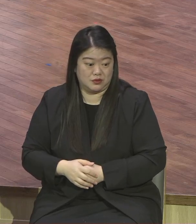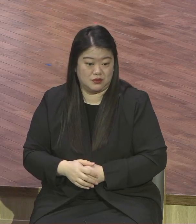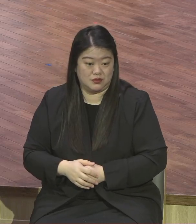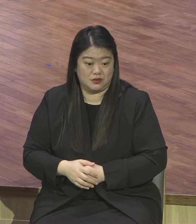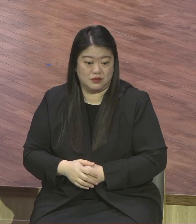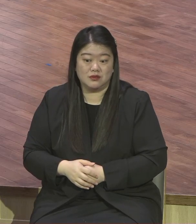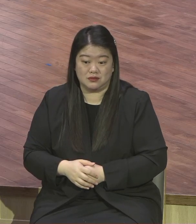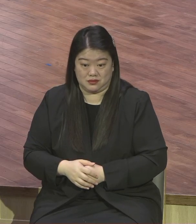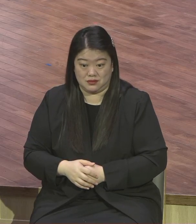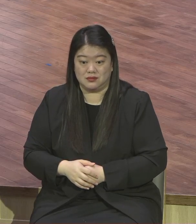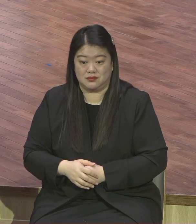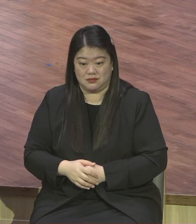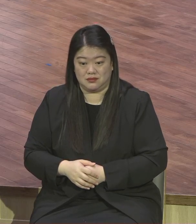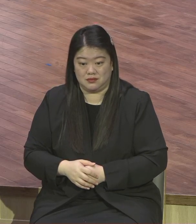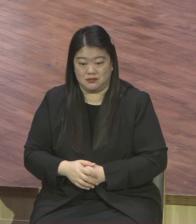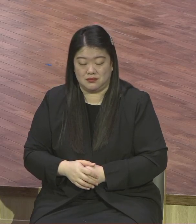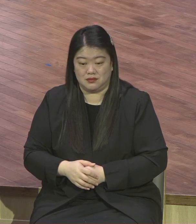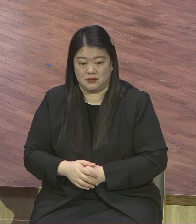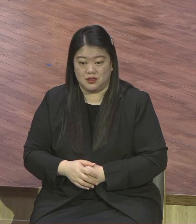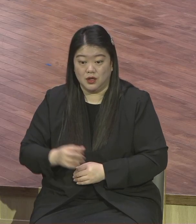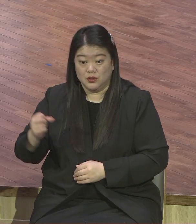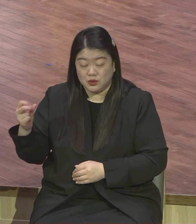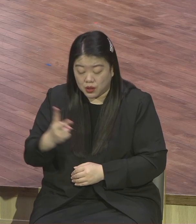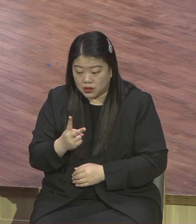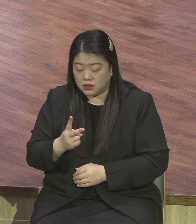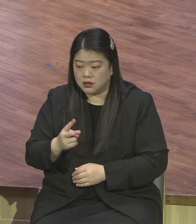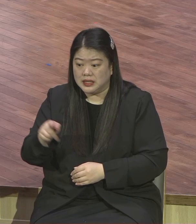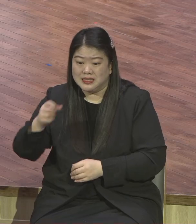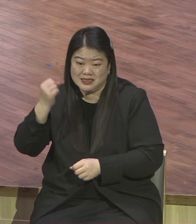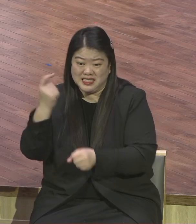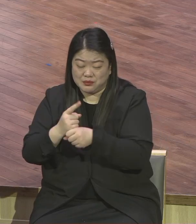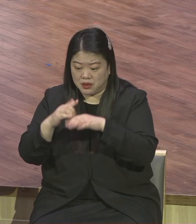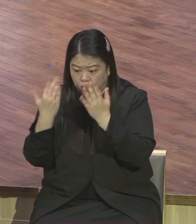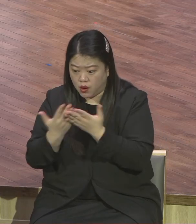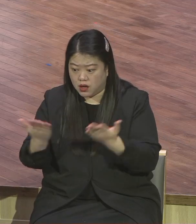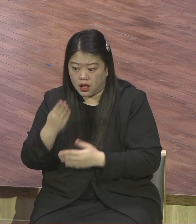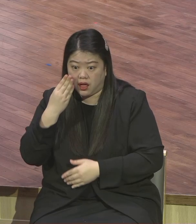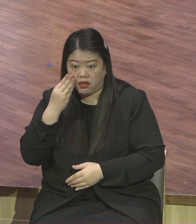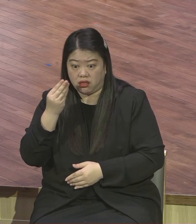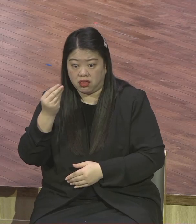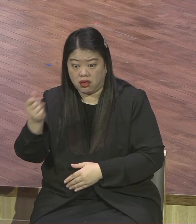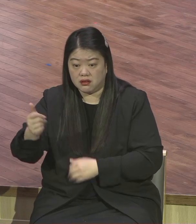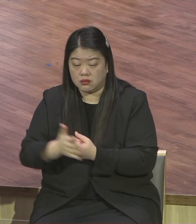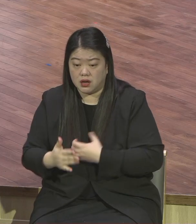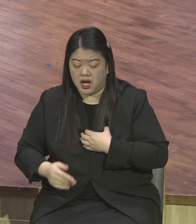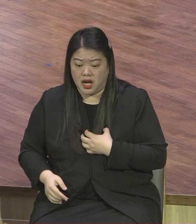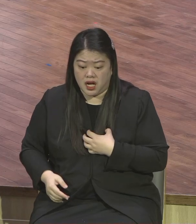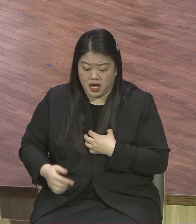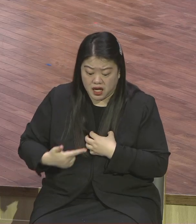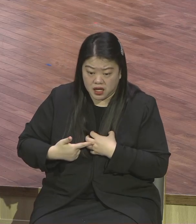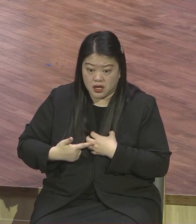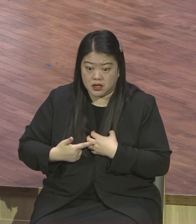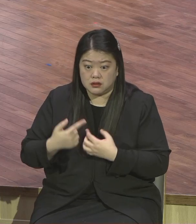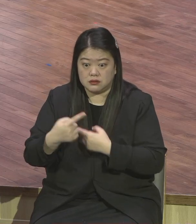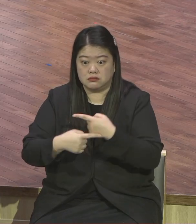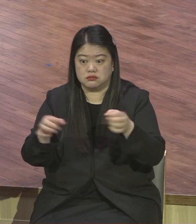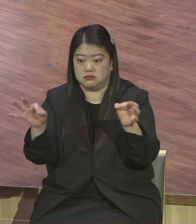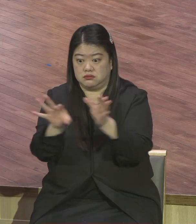성령을 따라 행하면 염려, 근심, 걱정 그에 매여 살 필요가 없어요.